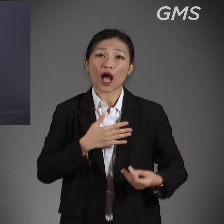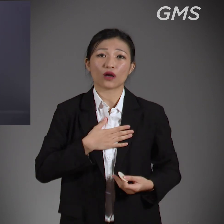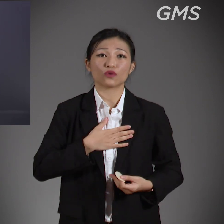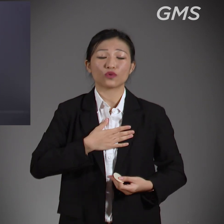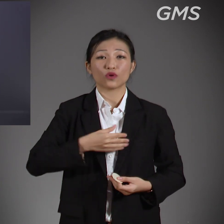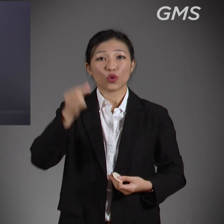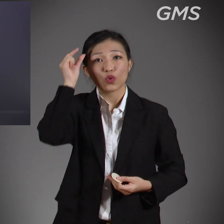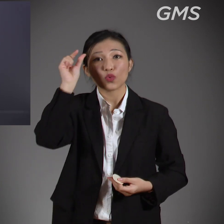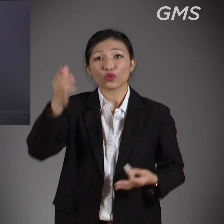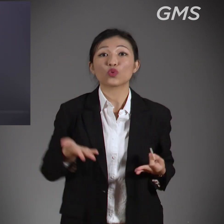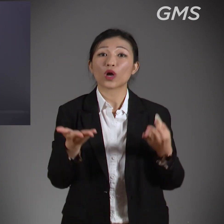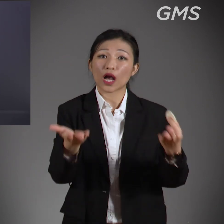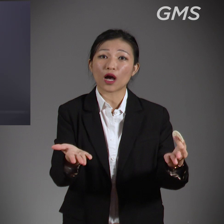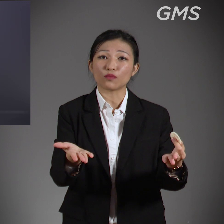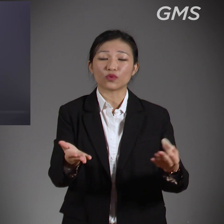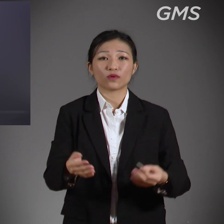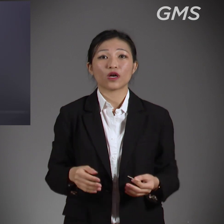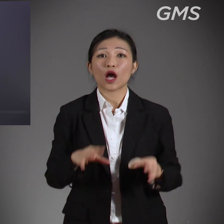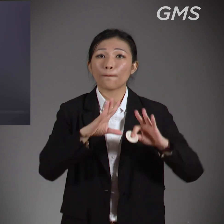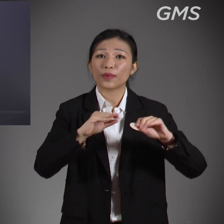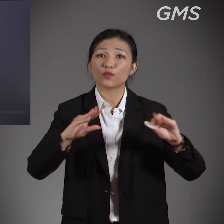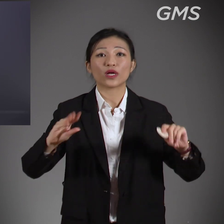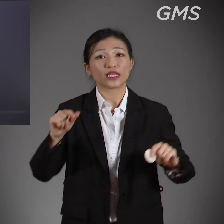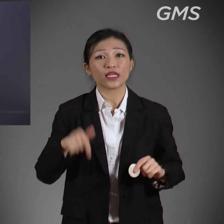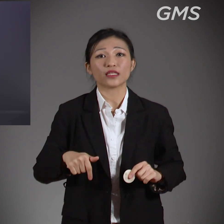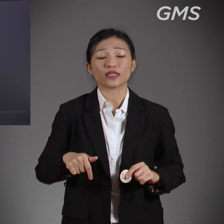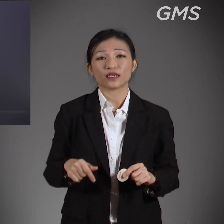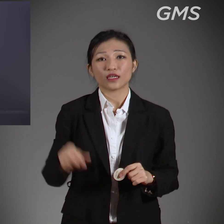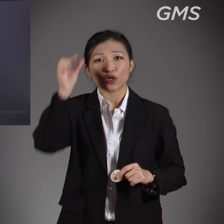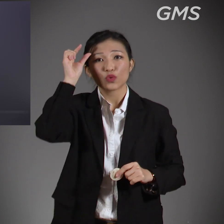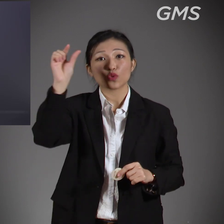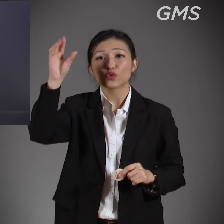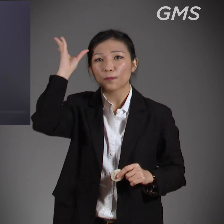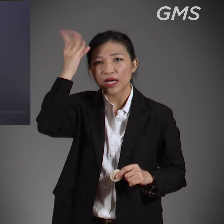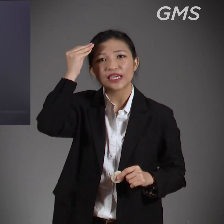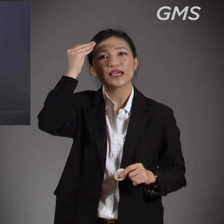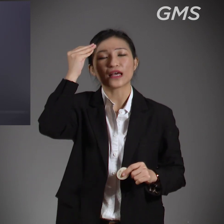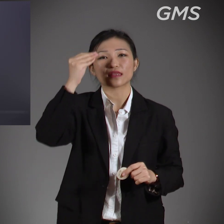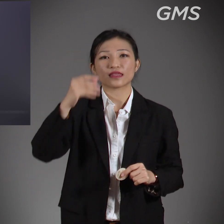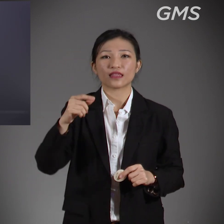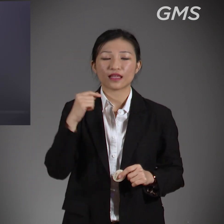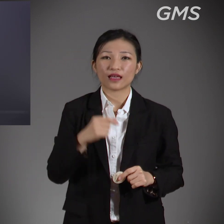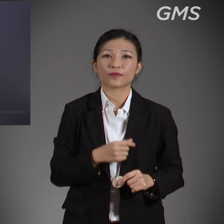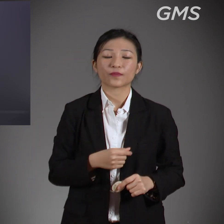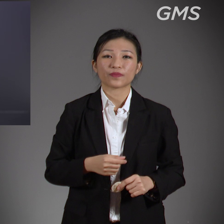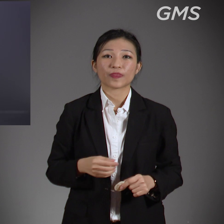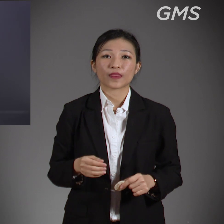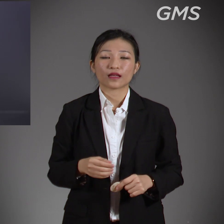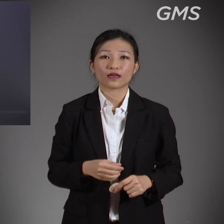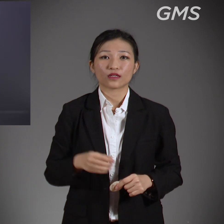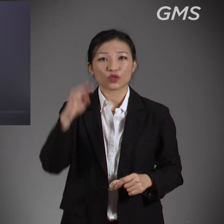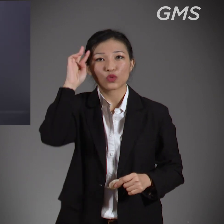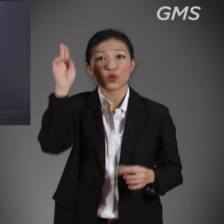menjadi peringatan akan aku. Haleluya, mari kita makan bersama-sama di dalam nama